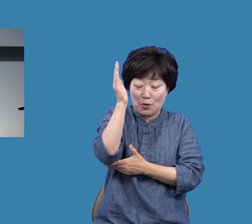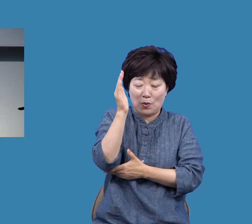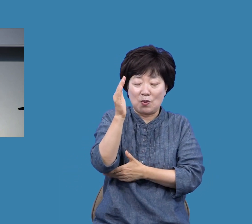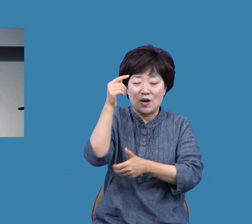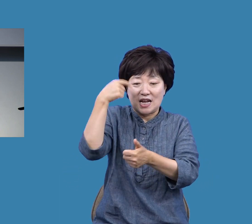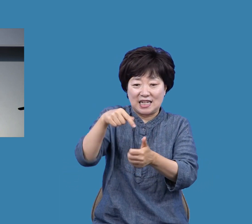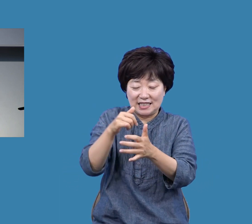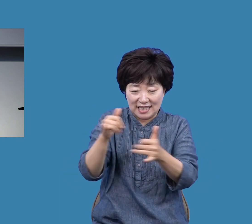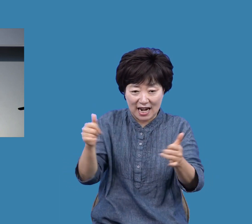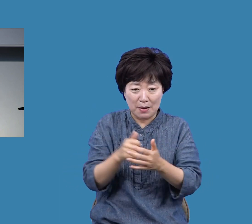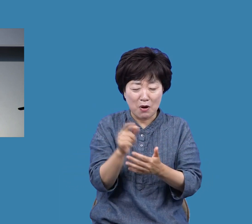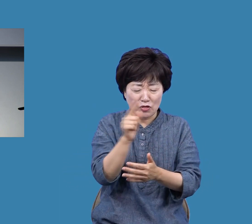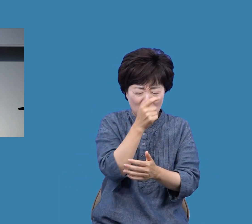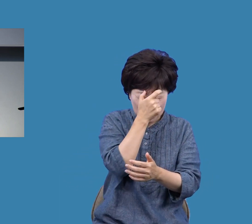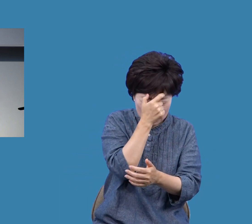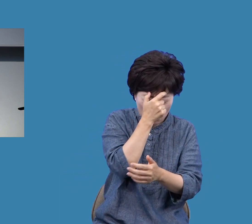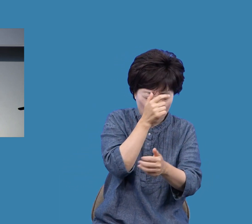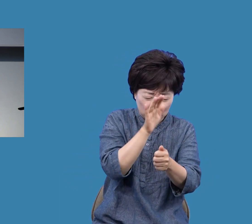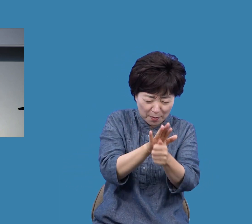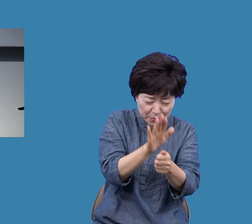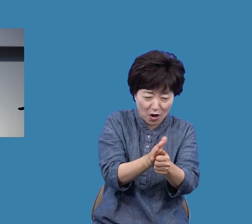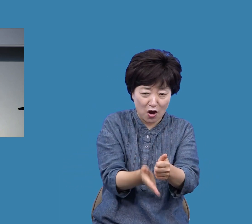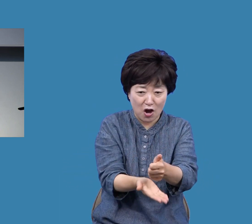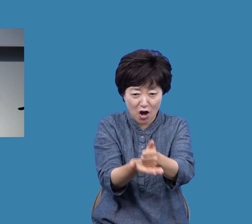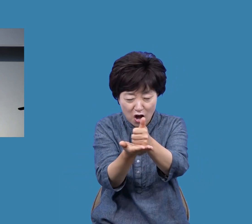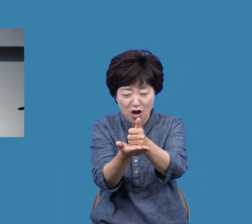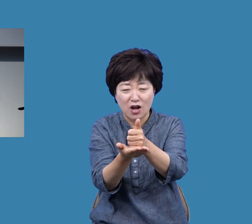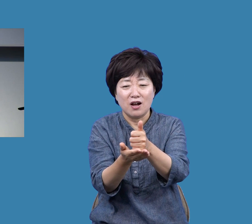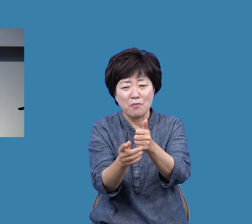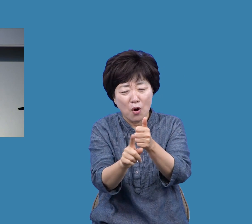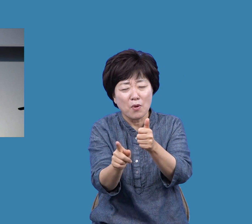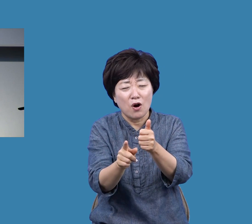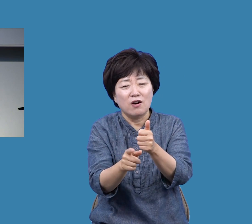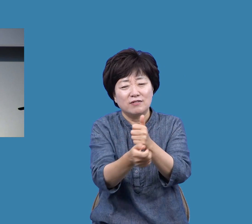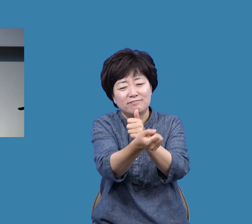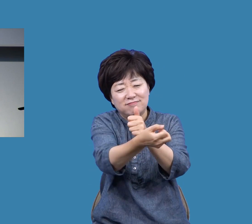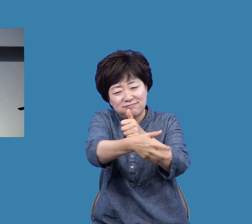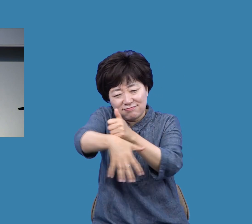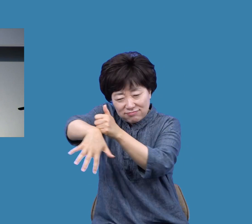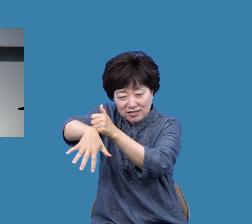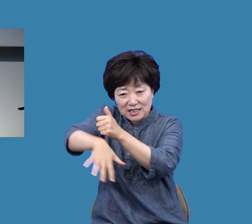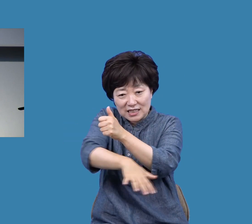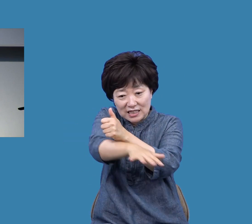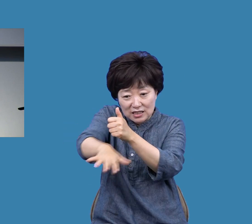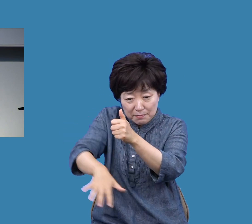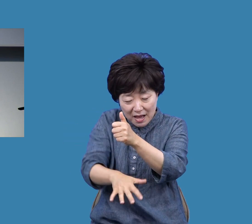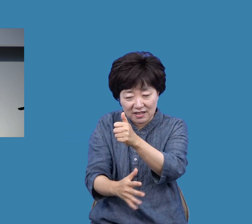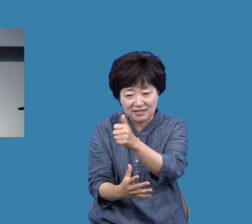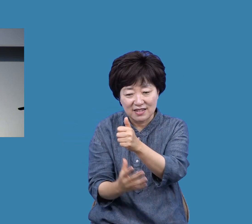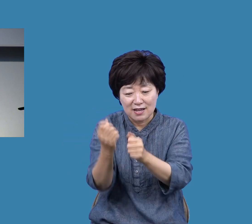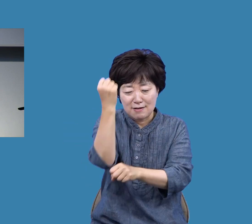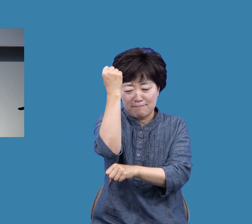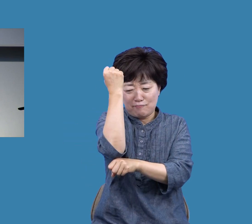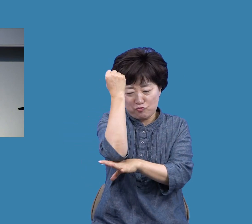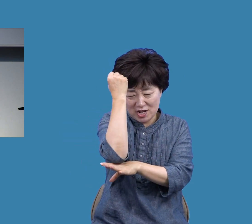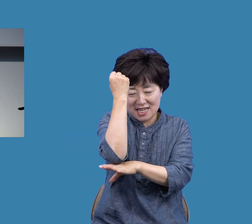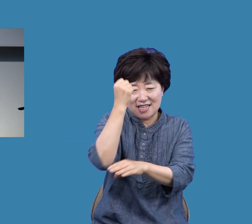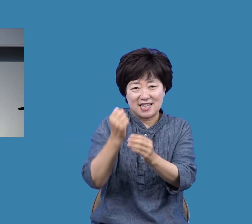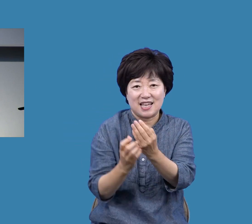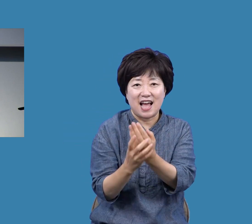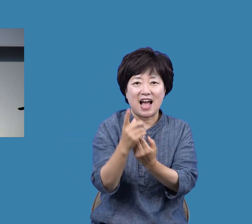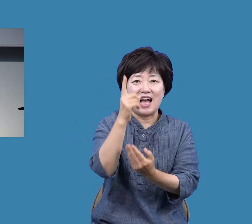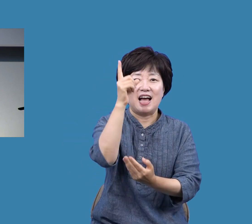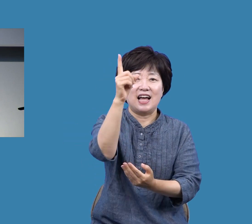기도하는 거로 어떤 사람은 섬기는 거로 뭐 다양하게 나타날 수 있지만 결국 그 안에 뿌리는 같은 거거든. 뿌리는 하나님은